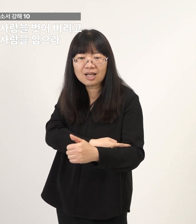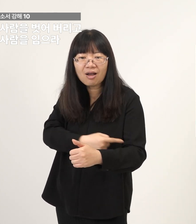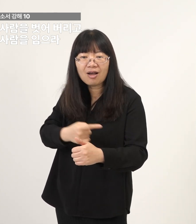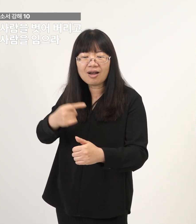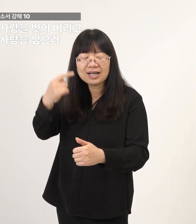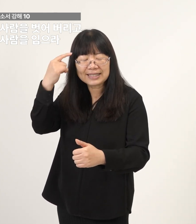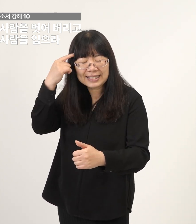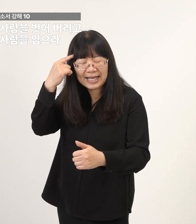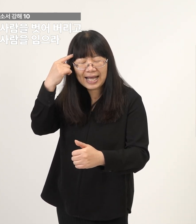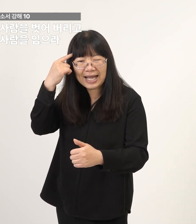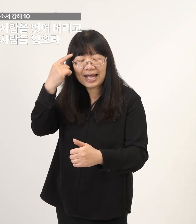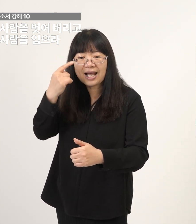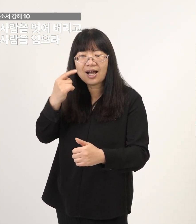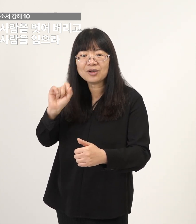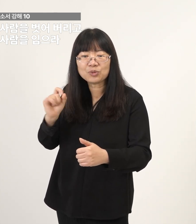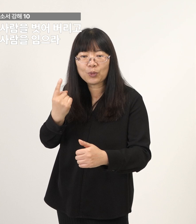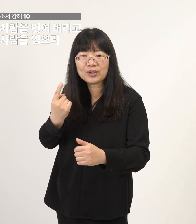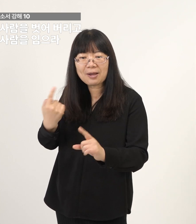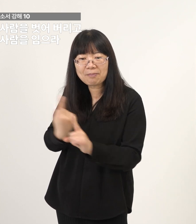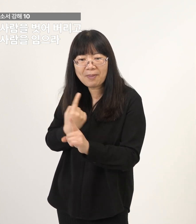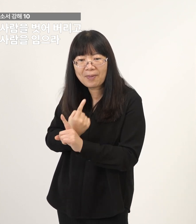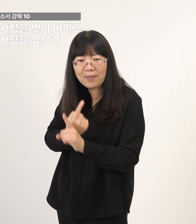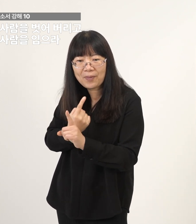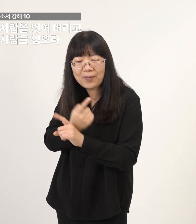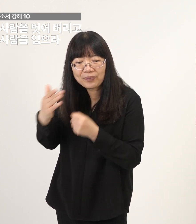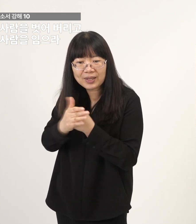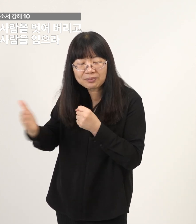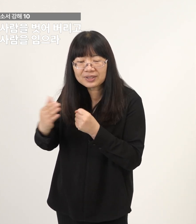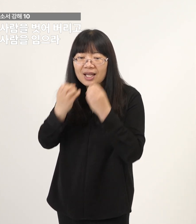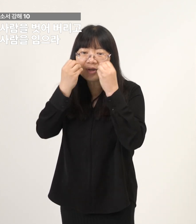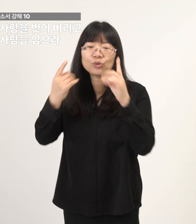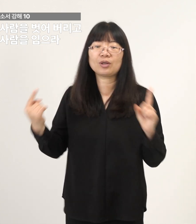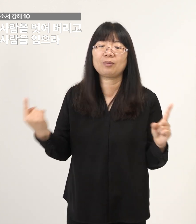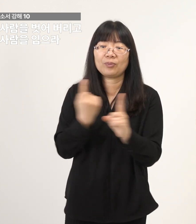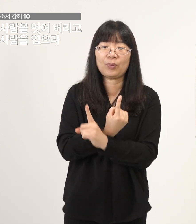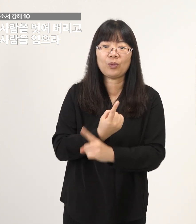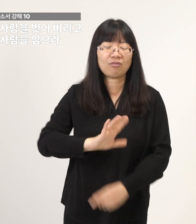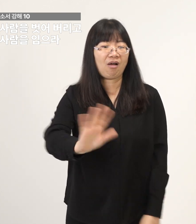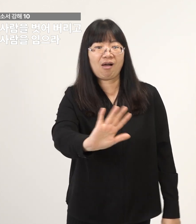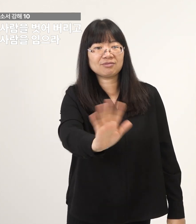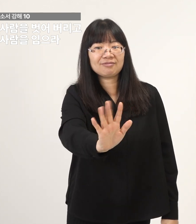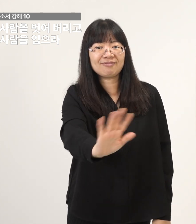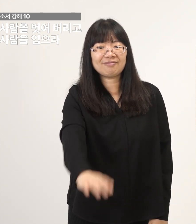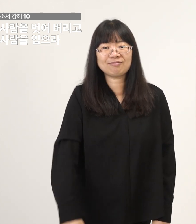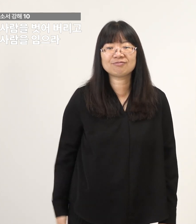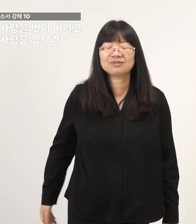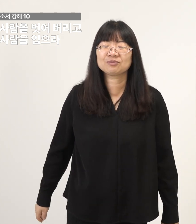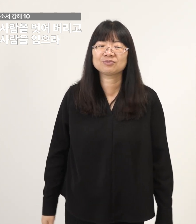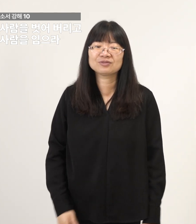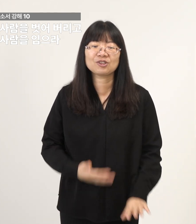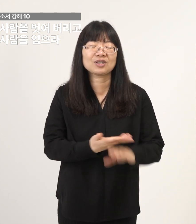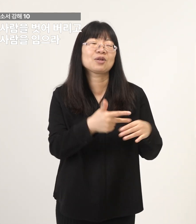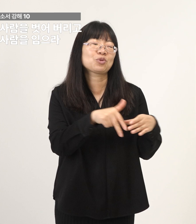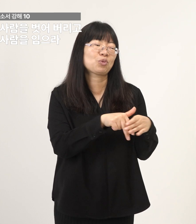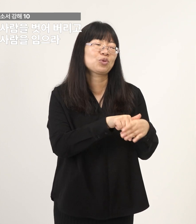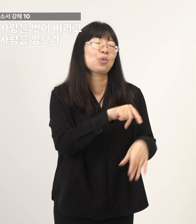해서 우리를 새롭게 만드는 게 아니에요. 그건 여타 종교들이 하는 이야기고,